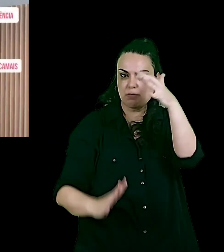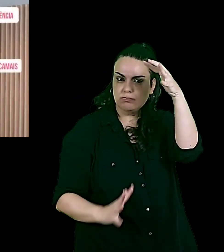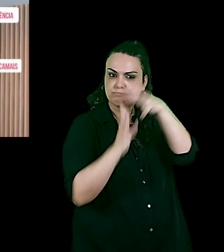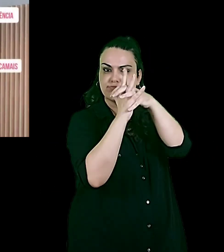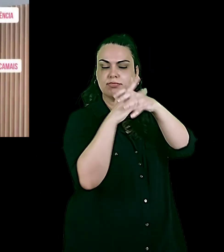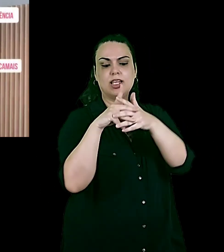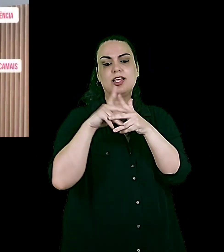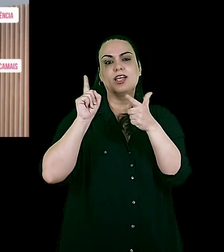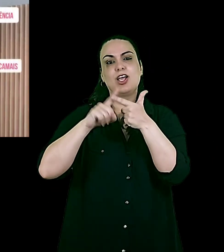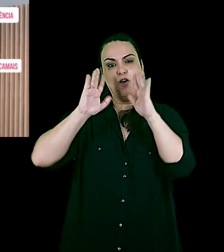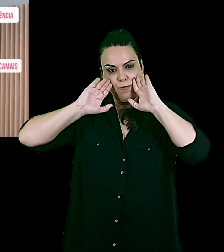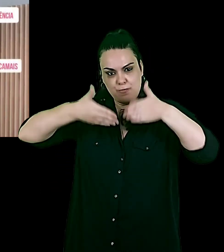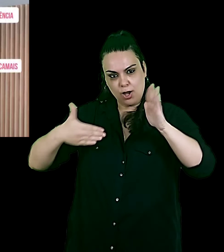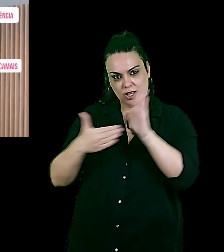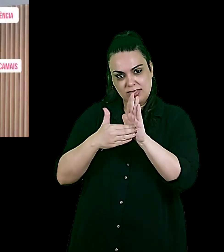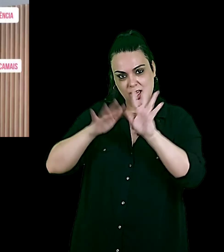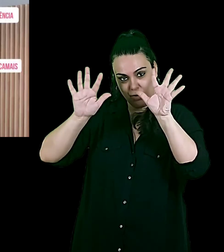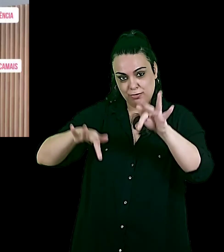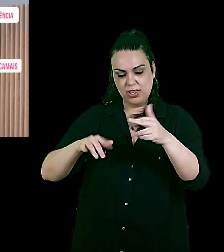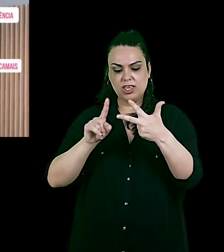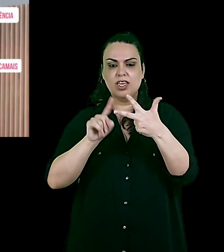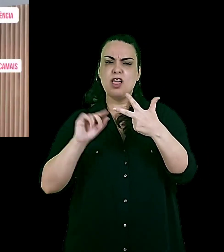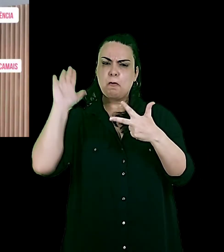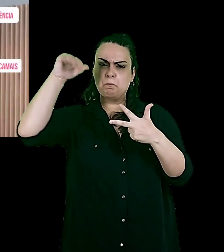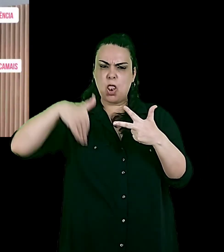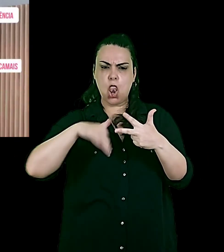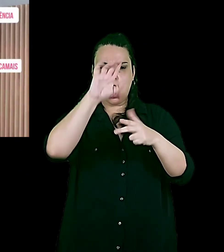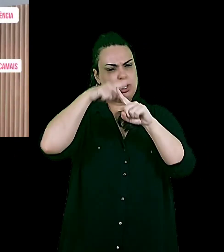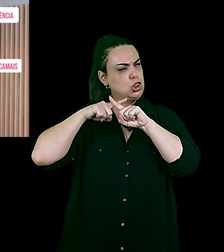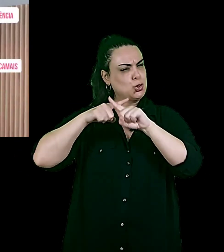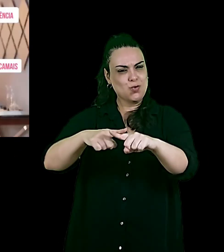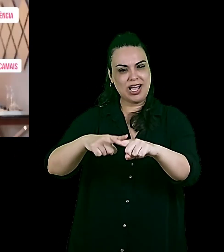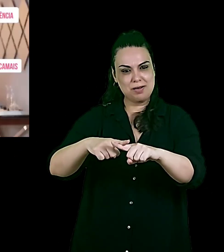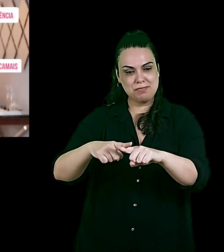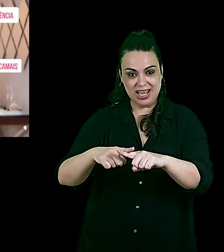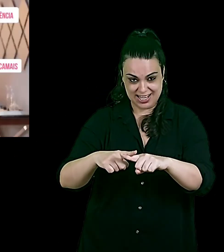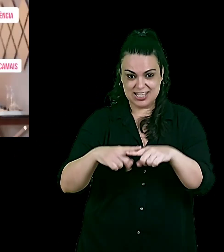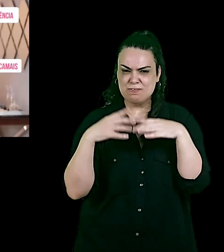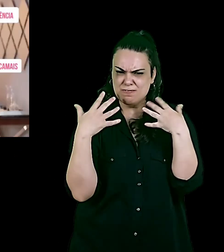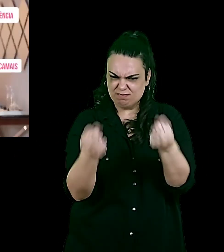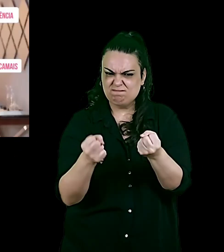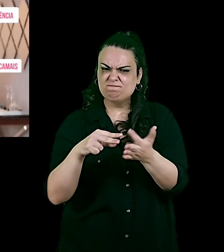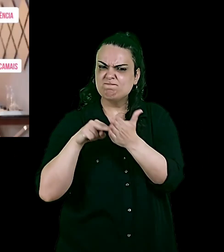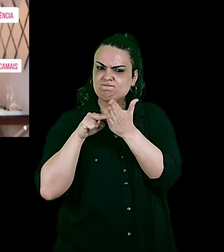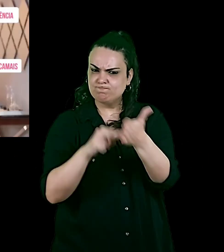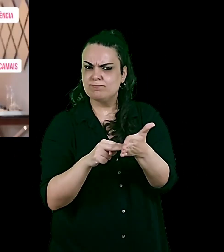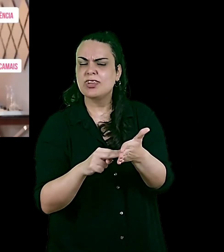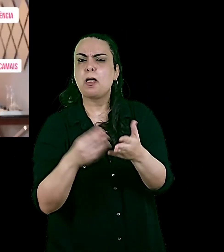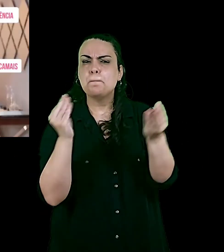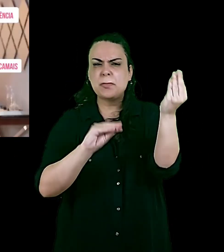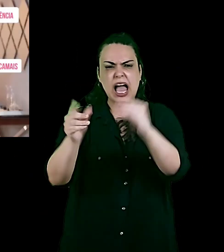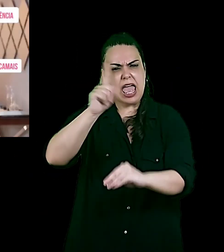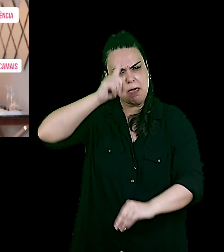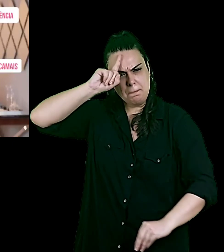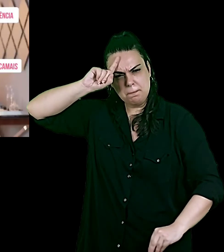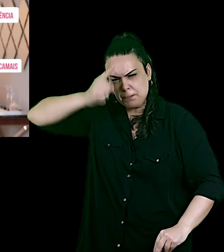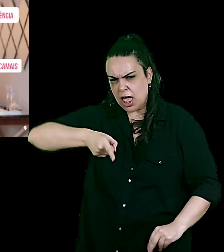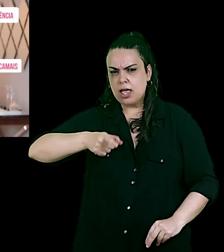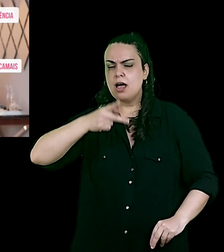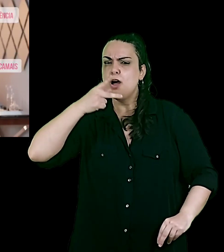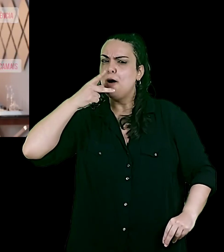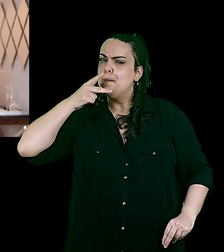chamados à excelência, foco até o fim, inconstância nunca mais. Vamos massificar isso, porque são palavras de ordem,